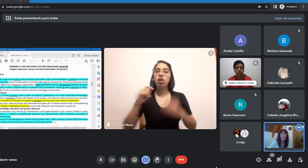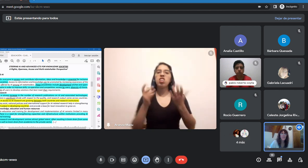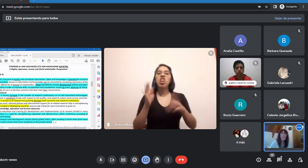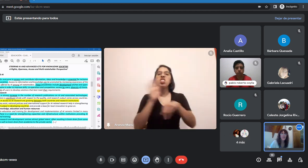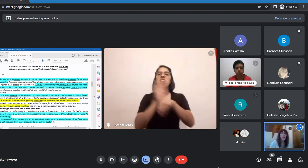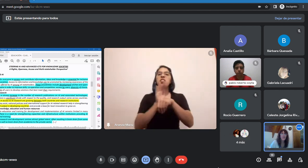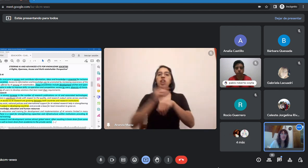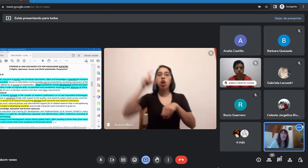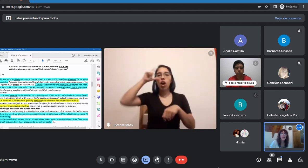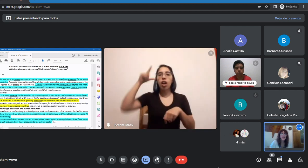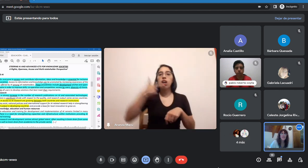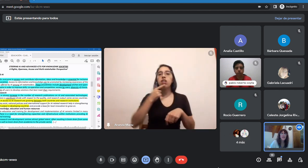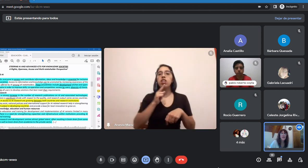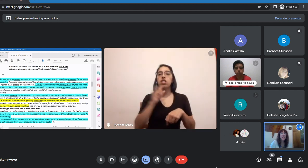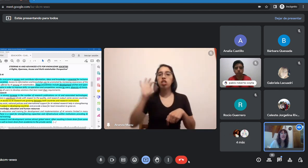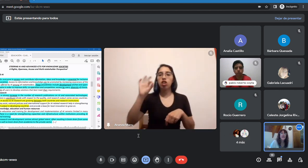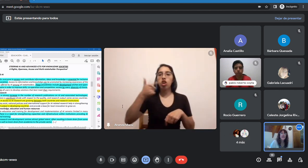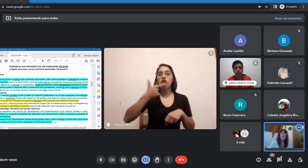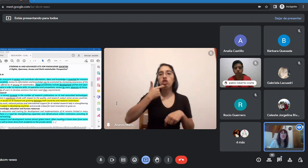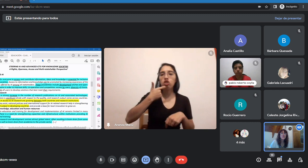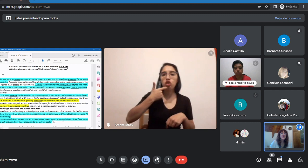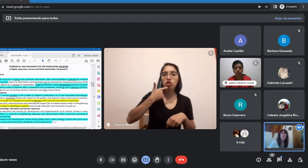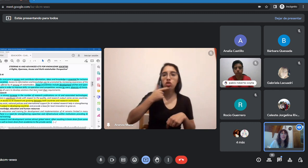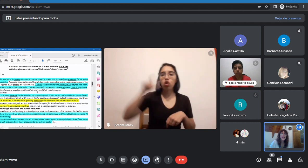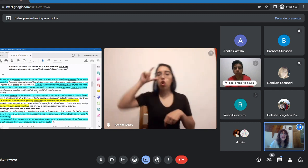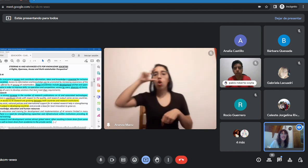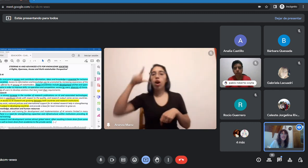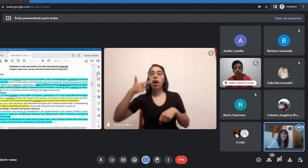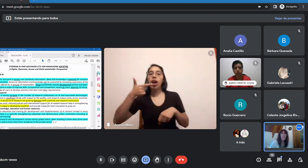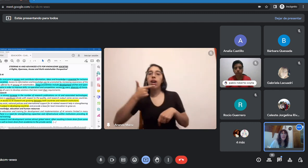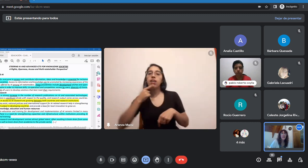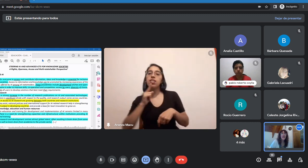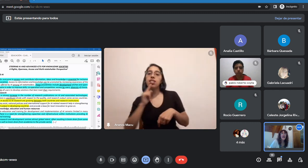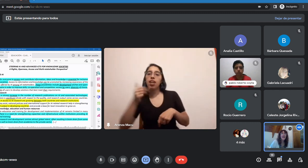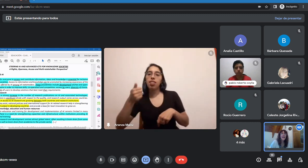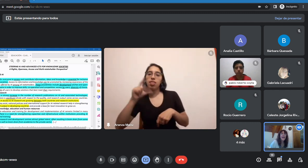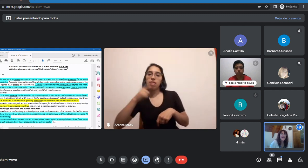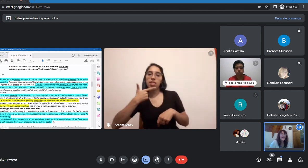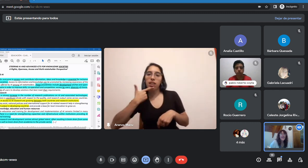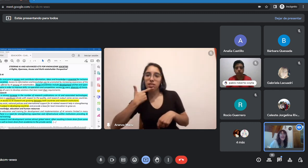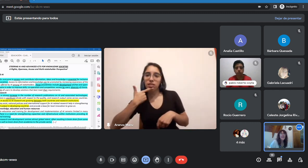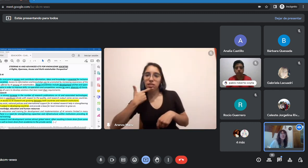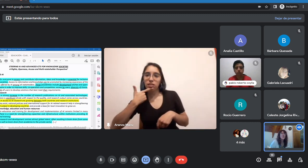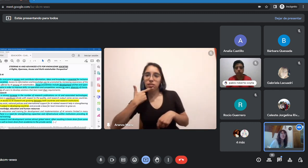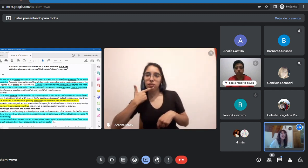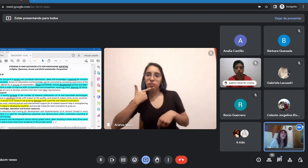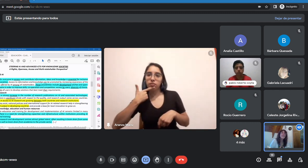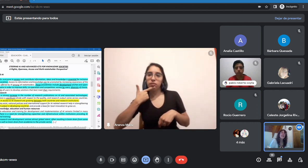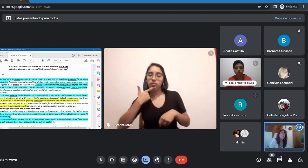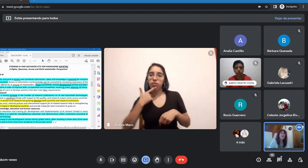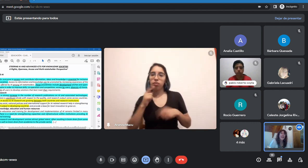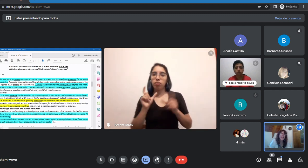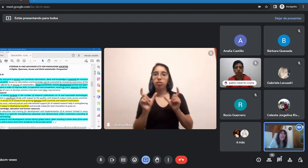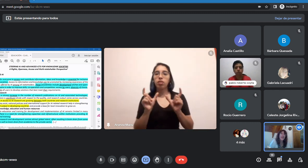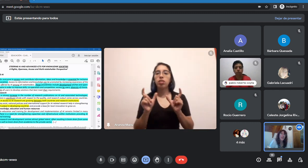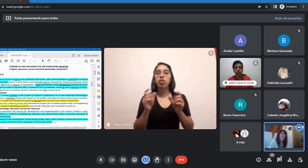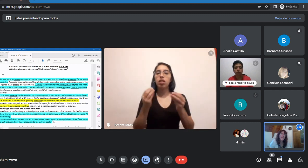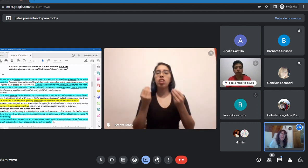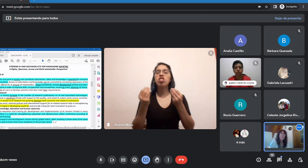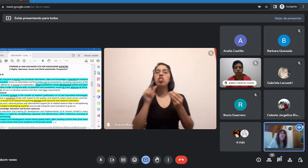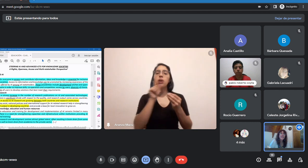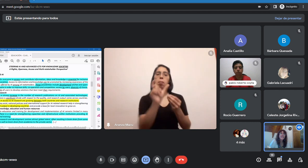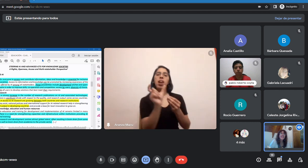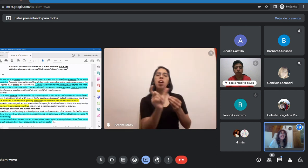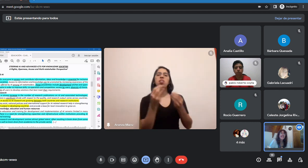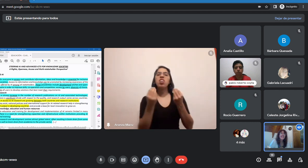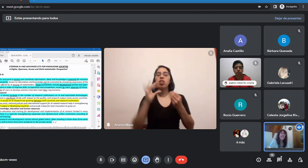Pablo, ¿sí? Estos o estas, acá, es un determinante,